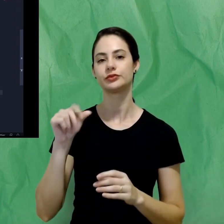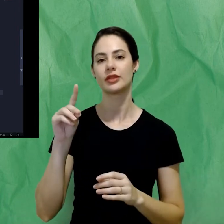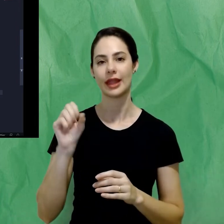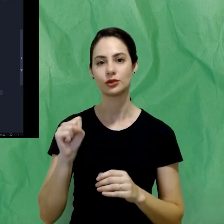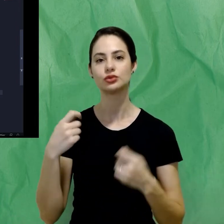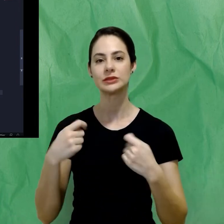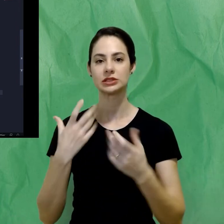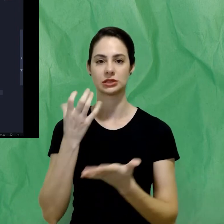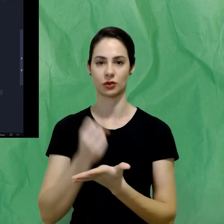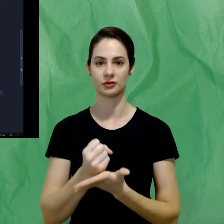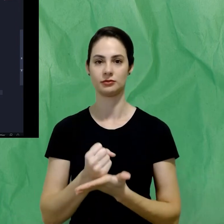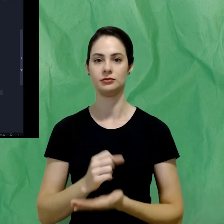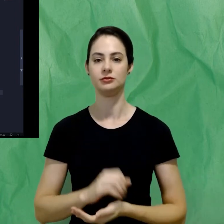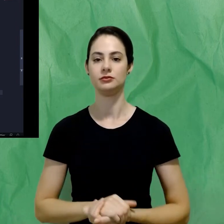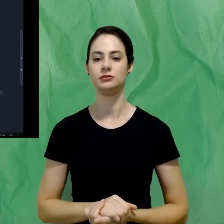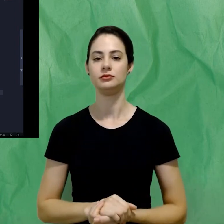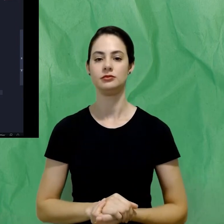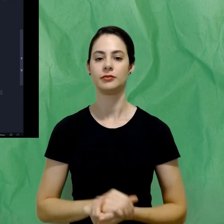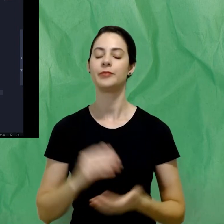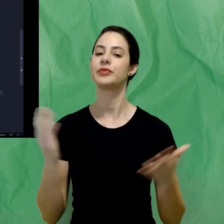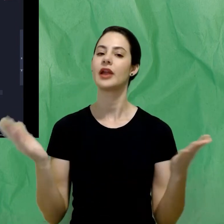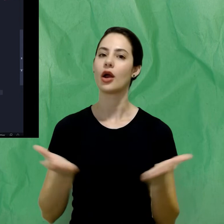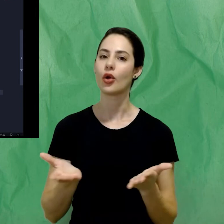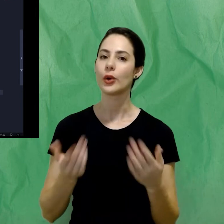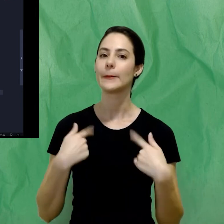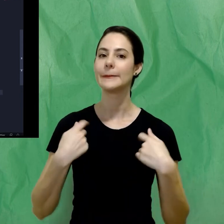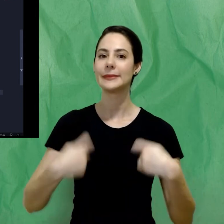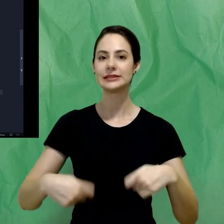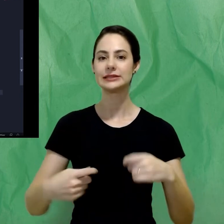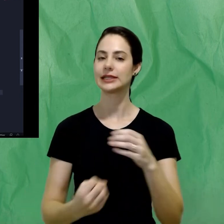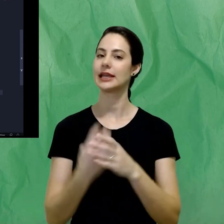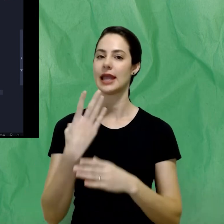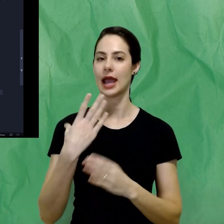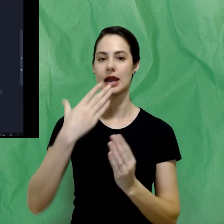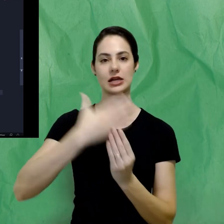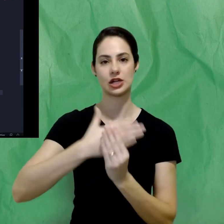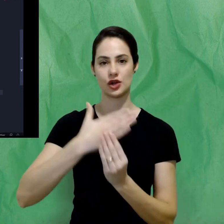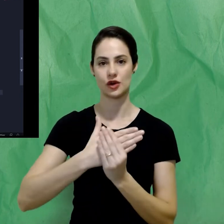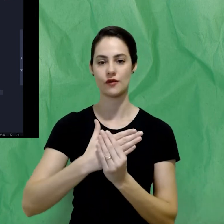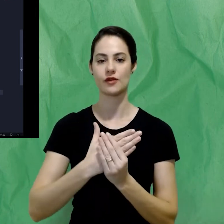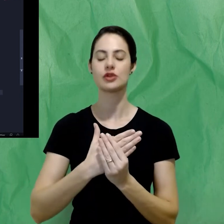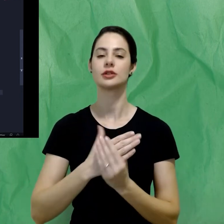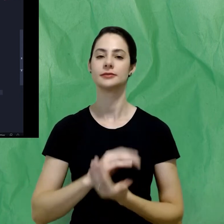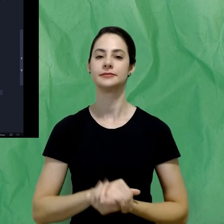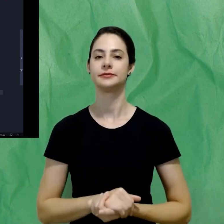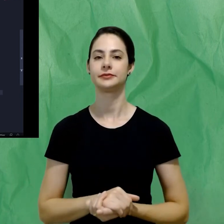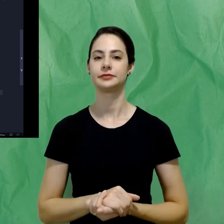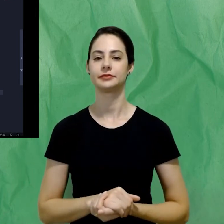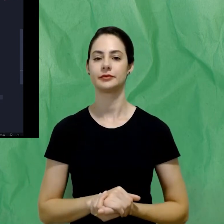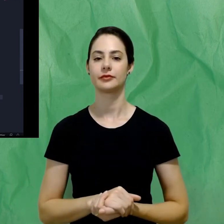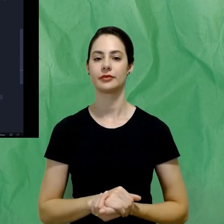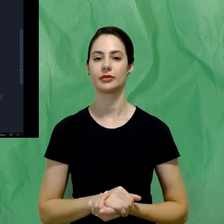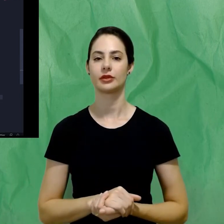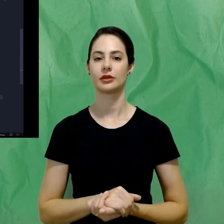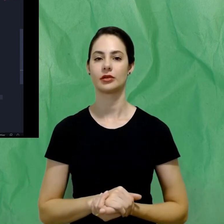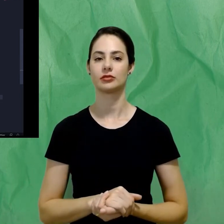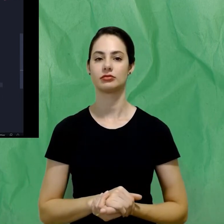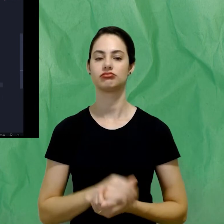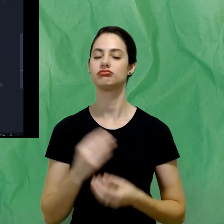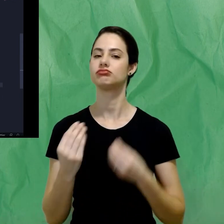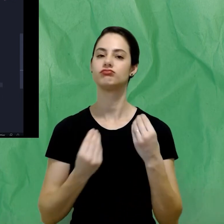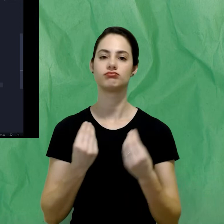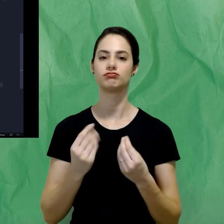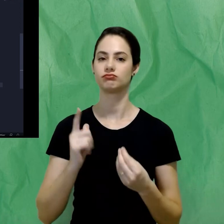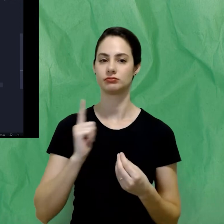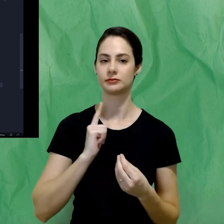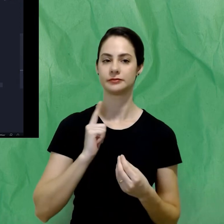preciso salvar. Agora eu preciso criar um arquivo com esses dados. Para isso, a gente